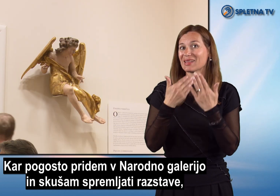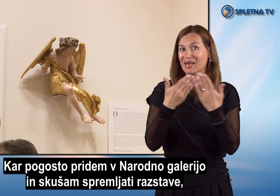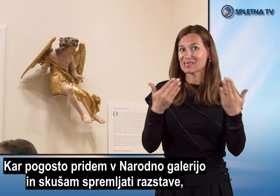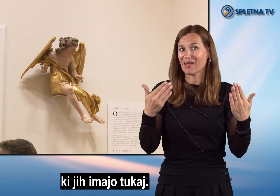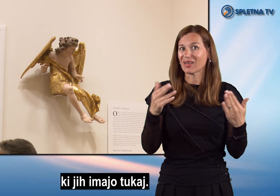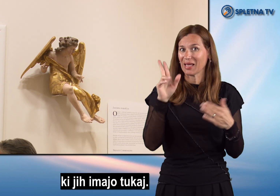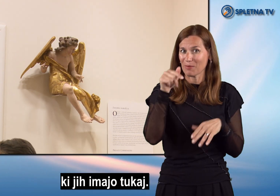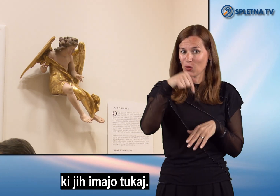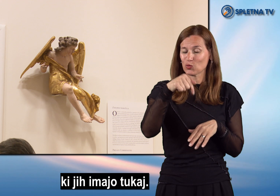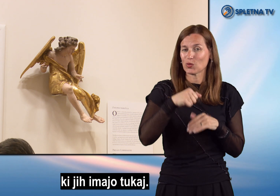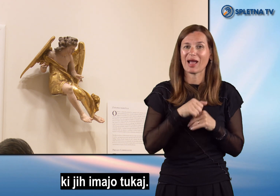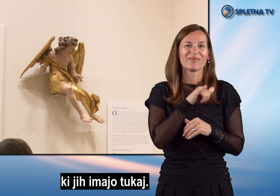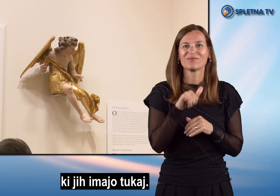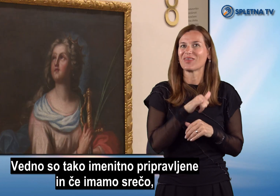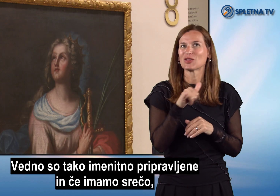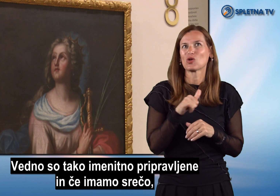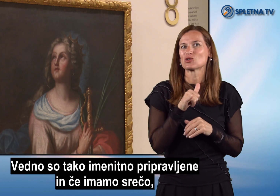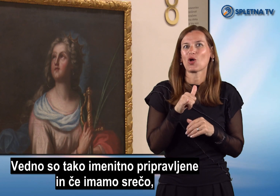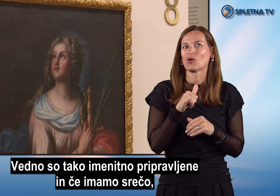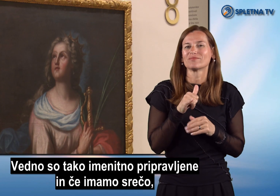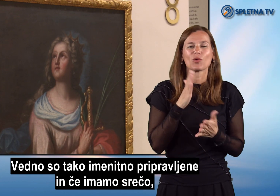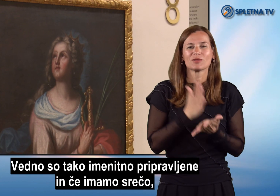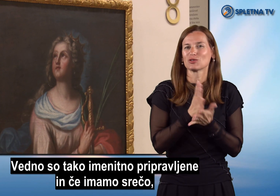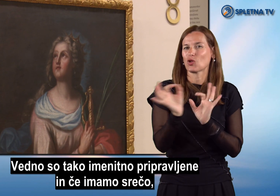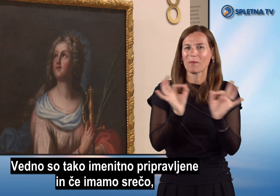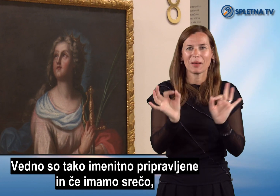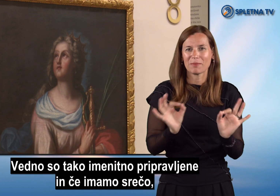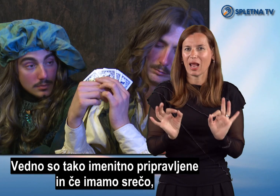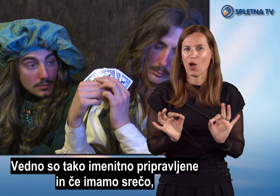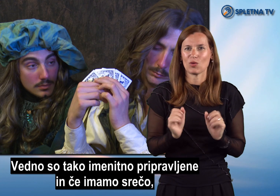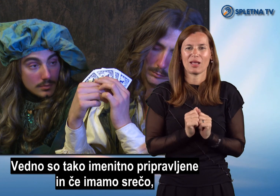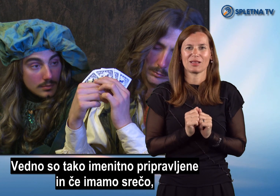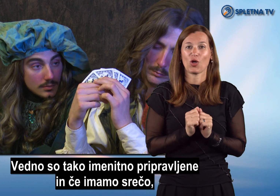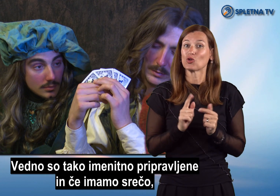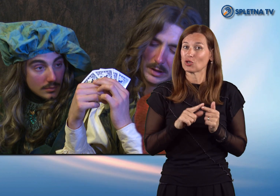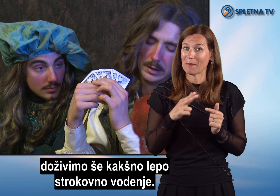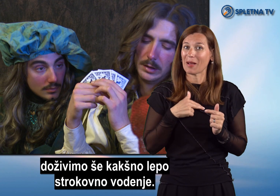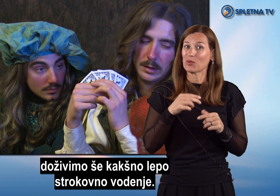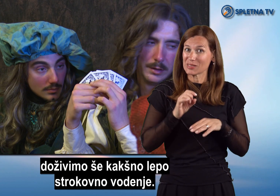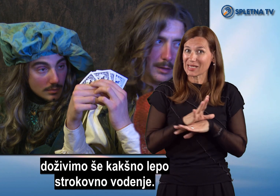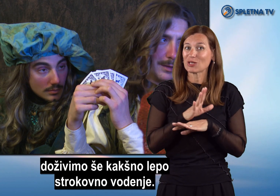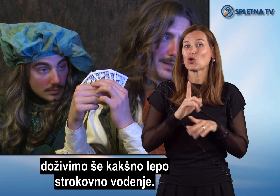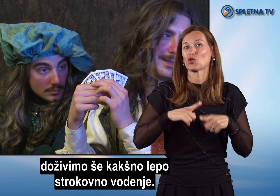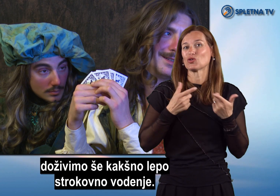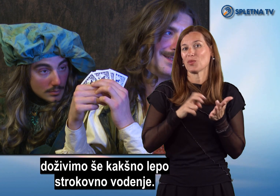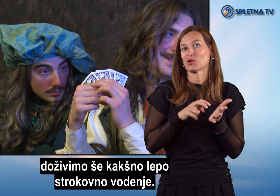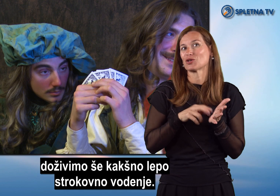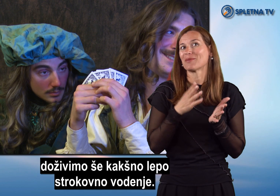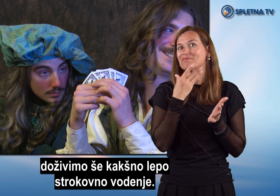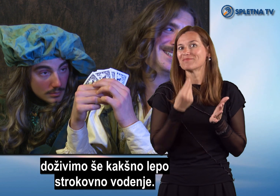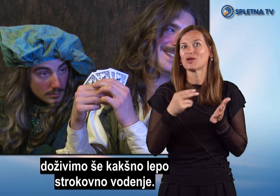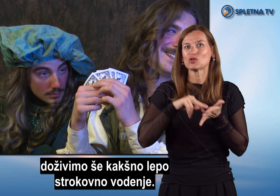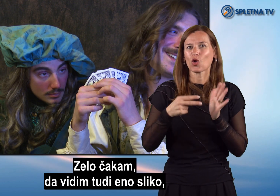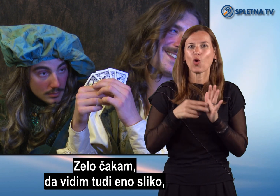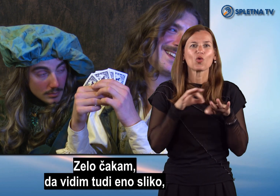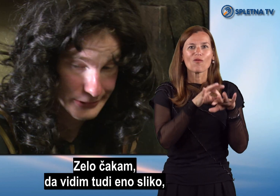ki jih imajo tukaj. Vedno so tako imenitno pripravljene in če imamo srečo, doživimo še kako lepo strokovno